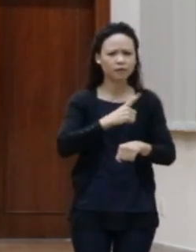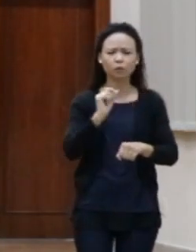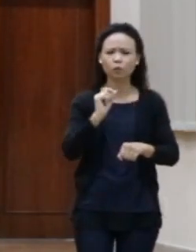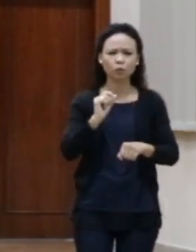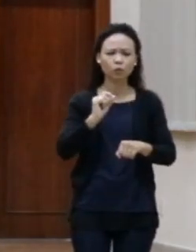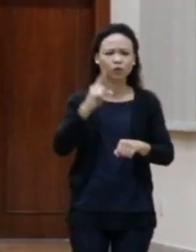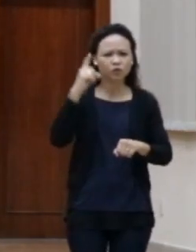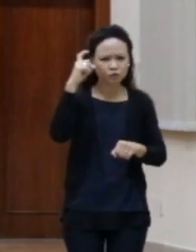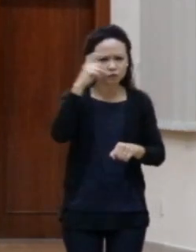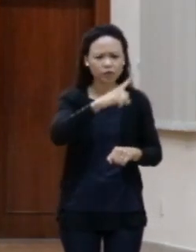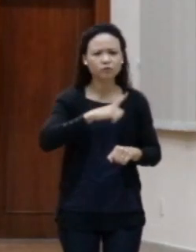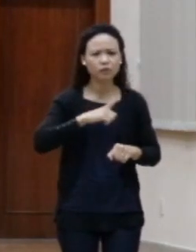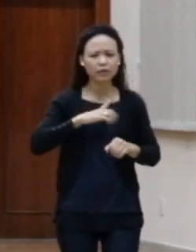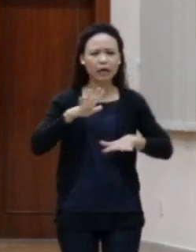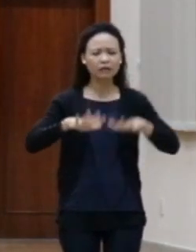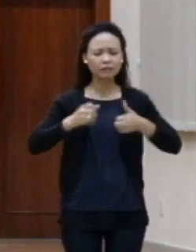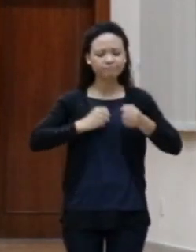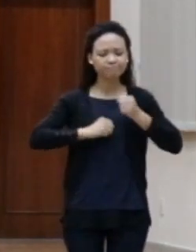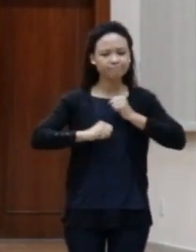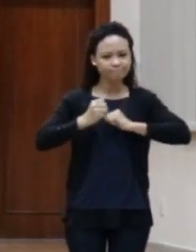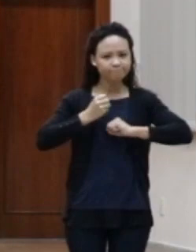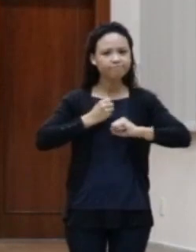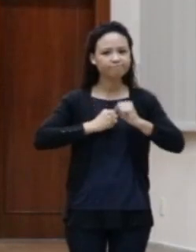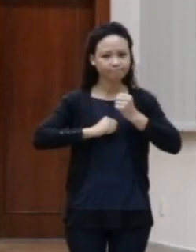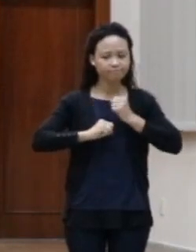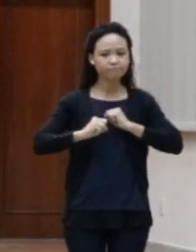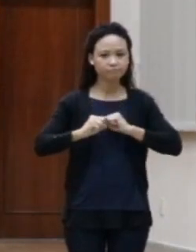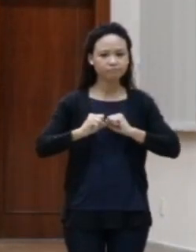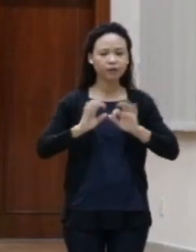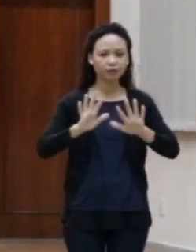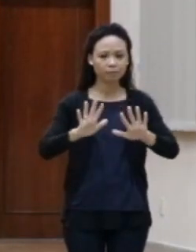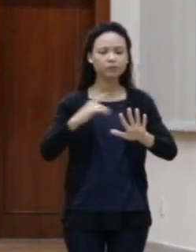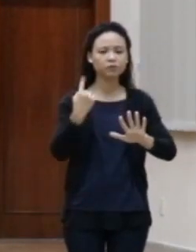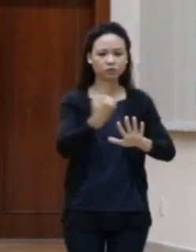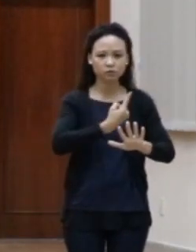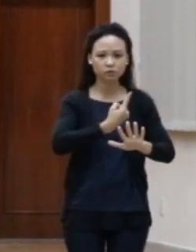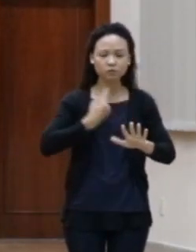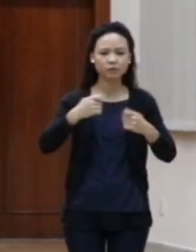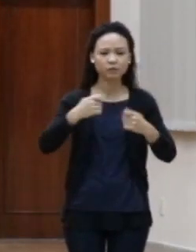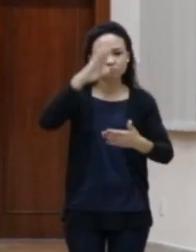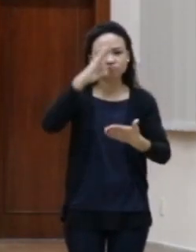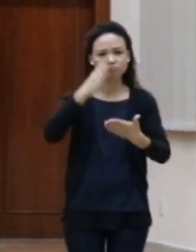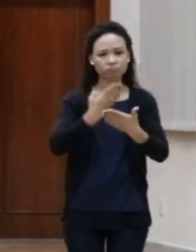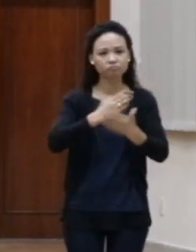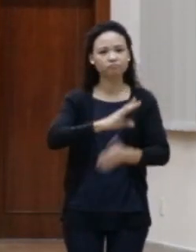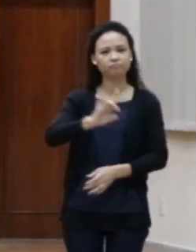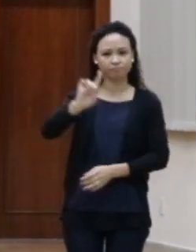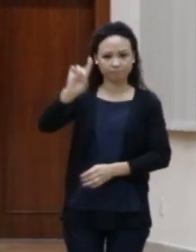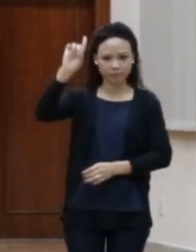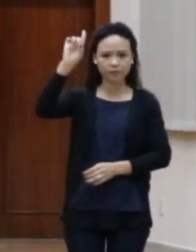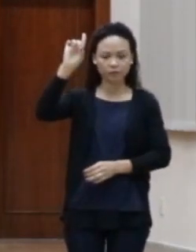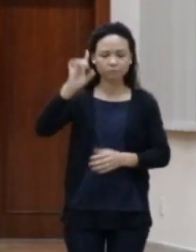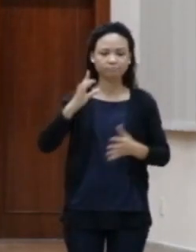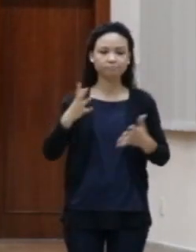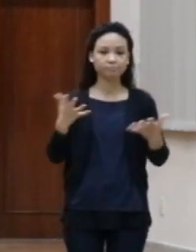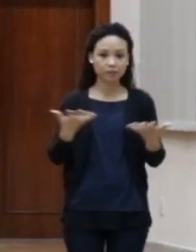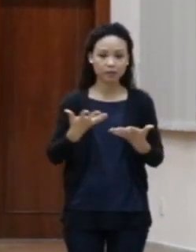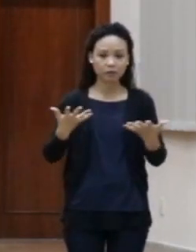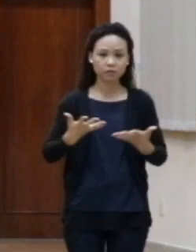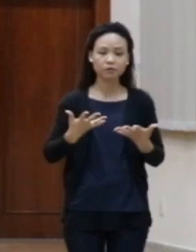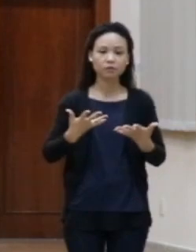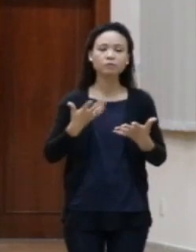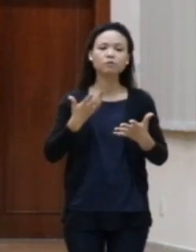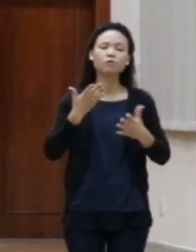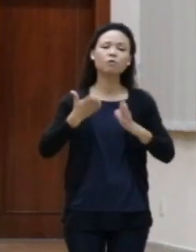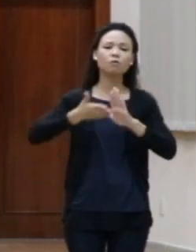nós podemos colocar nossa confiança, nossa esperança no Senhor. Vamos cantar um hino, Ainda que a